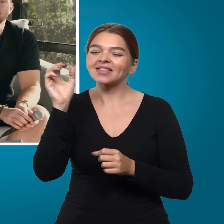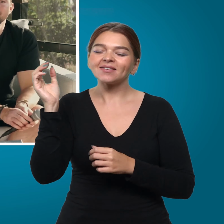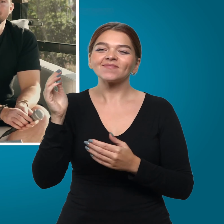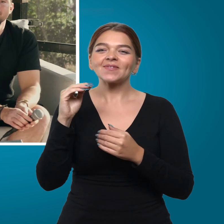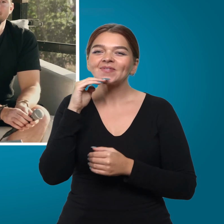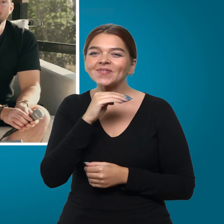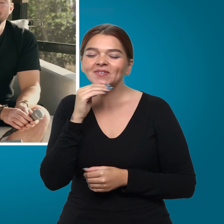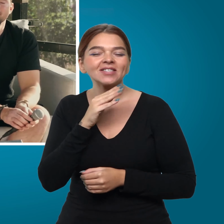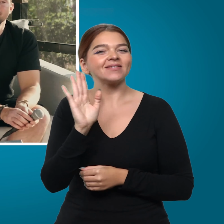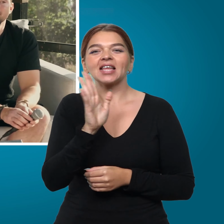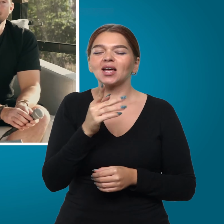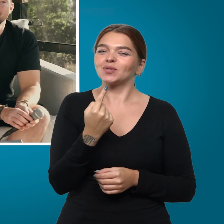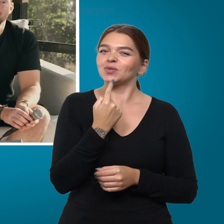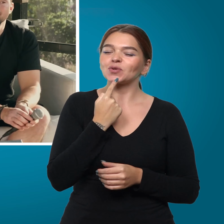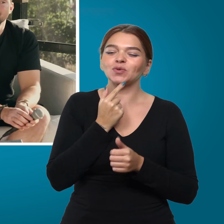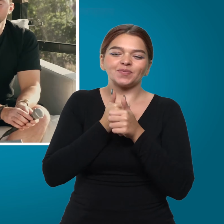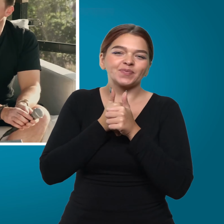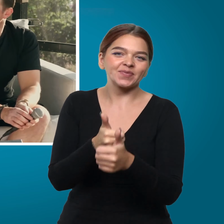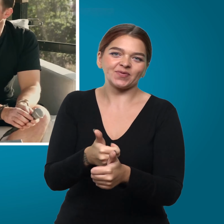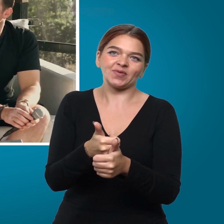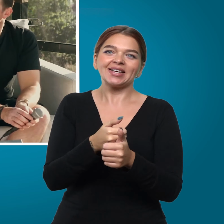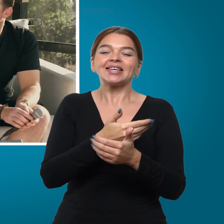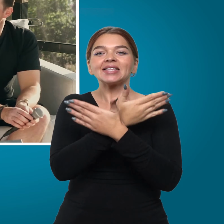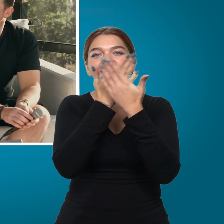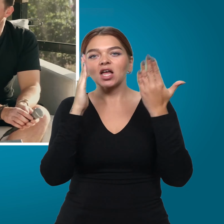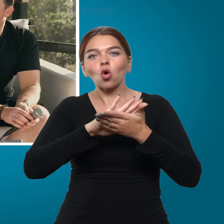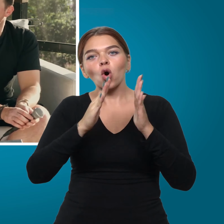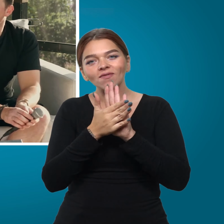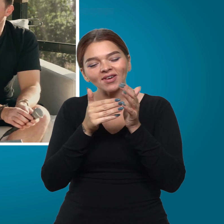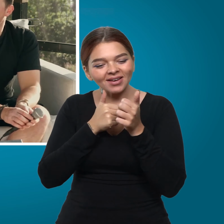man esančiai tokiai,